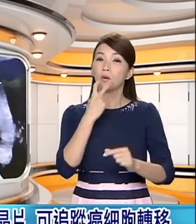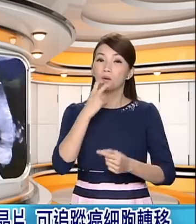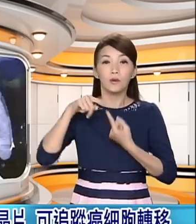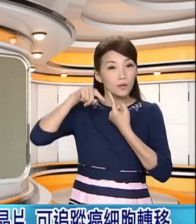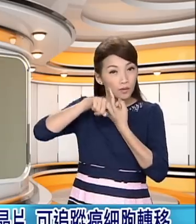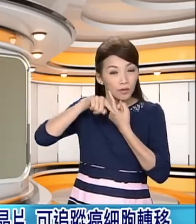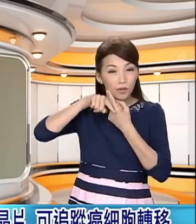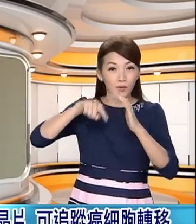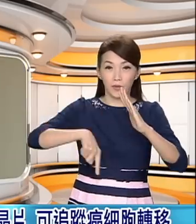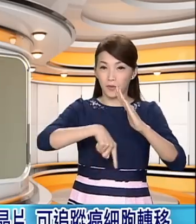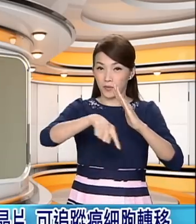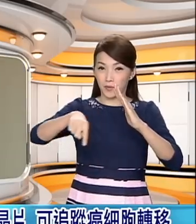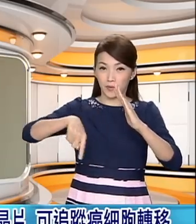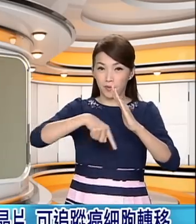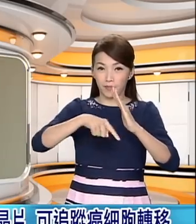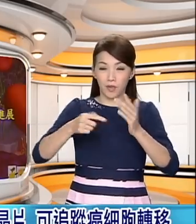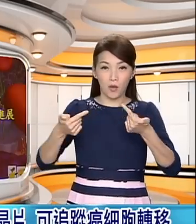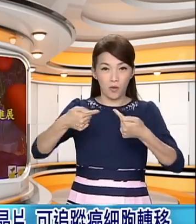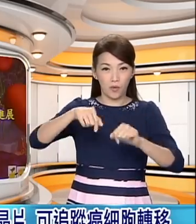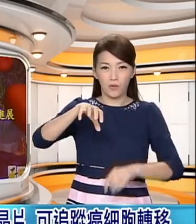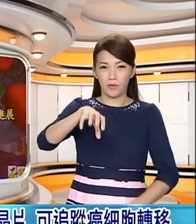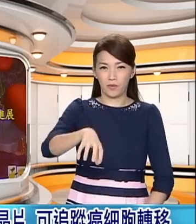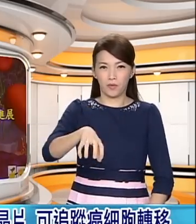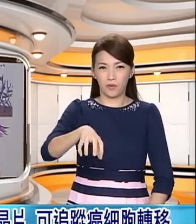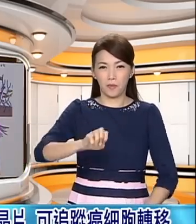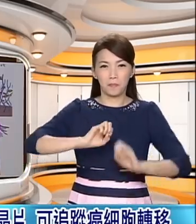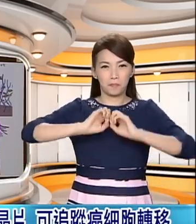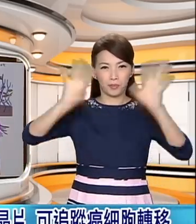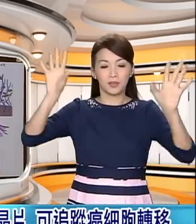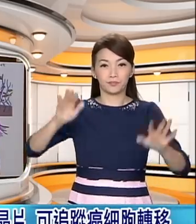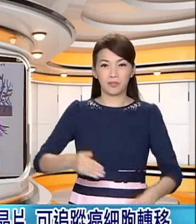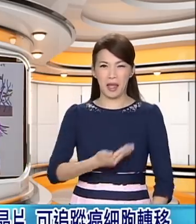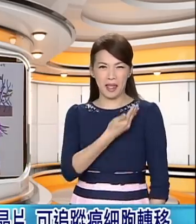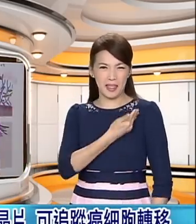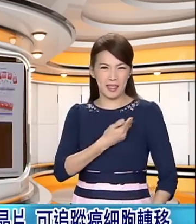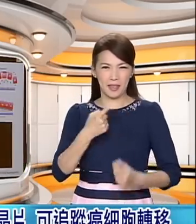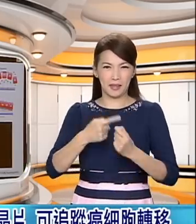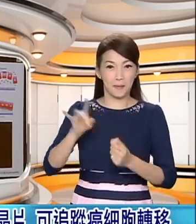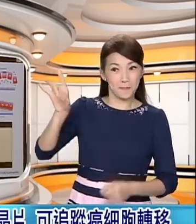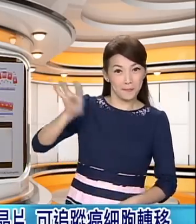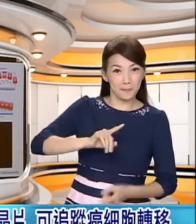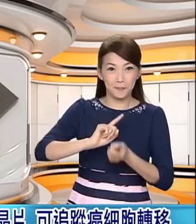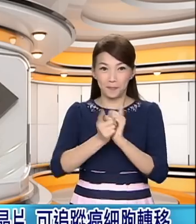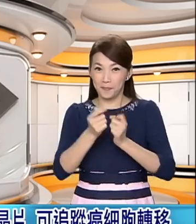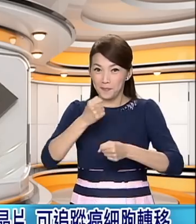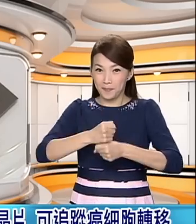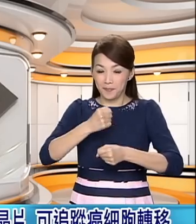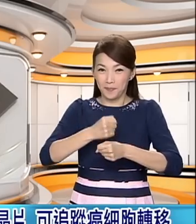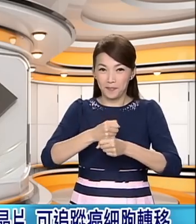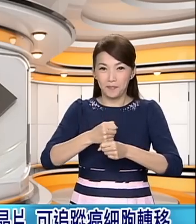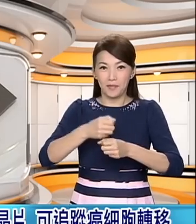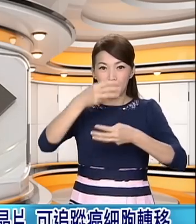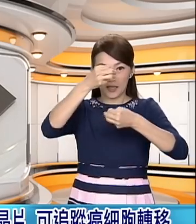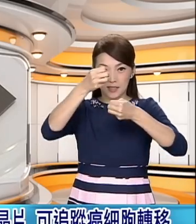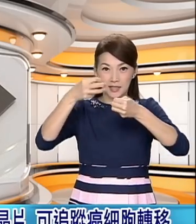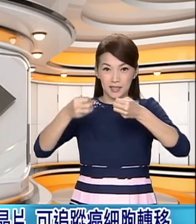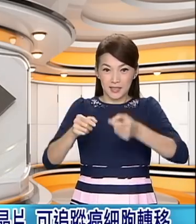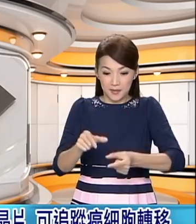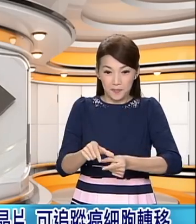中研院化学所发表了一项利用纳米技术制成的晶片，来追踪癌细胞的新方